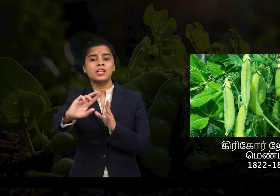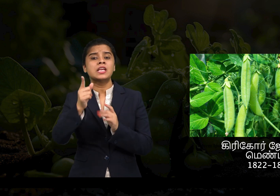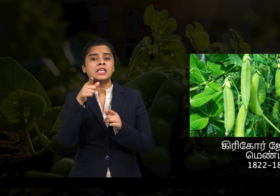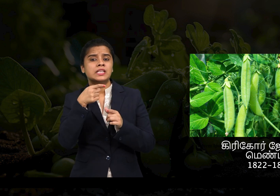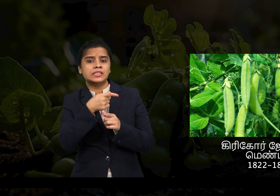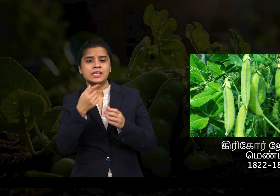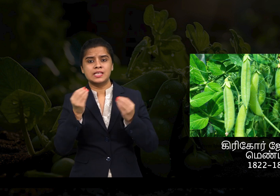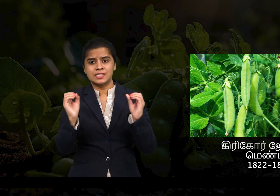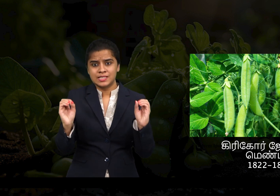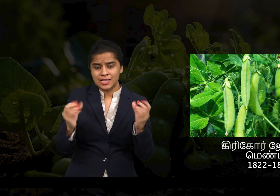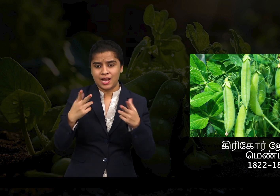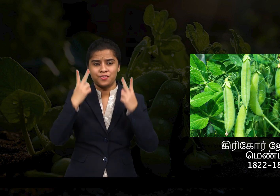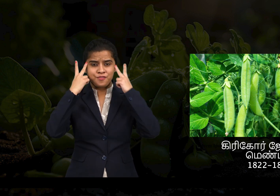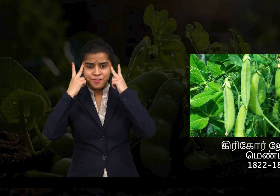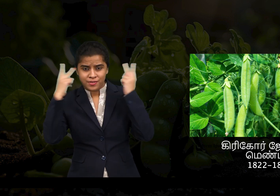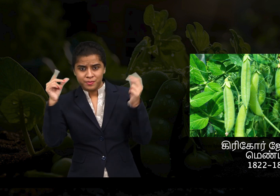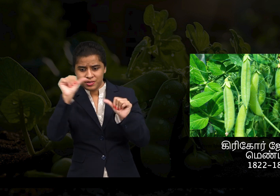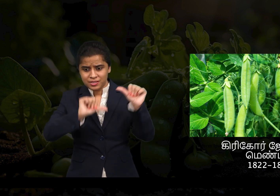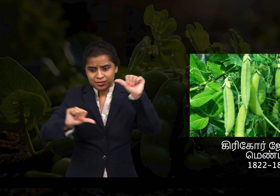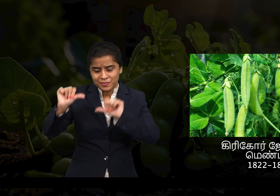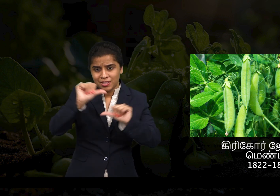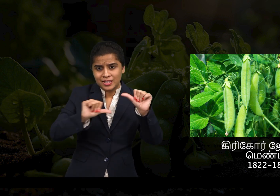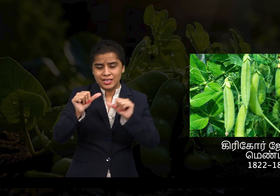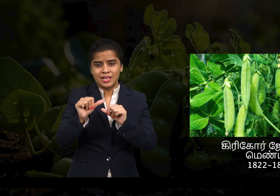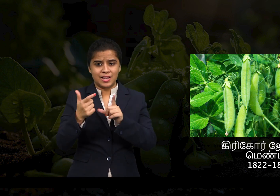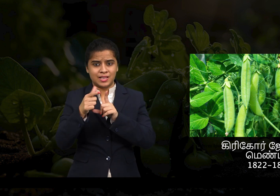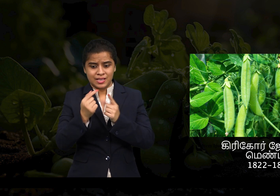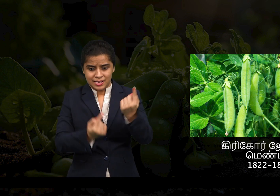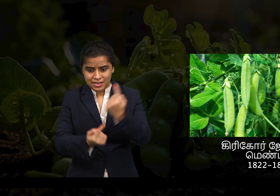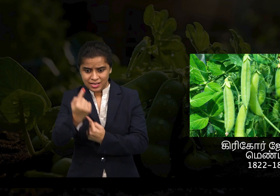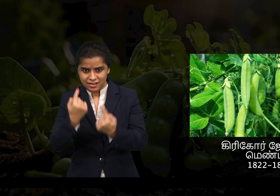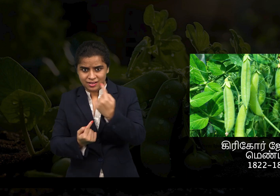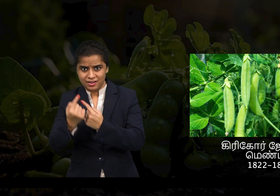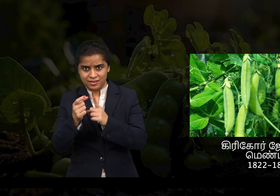பட்டாணி செடிகளில் தனது புகழ்பெற்ற சோதனைகளை தொடங்கினார்.